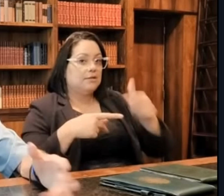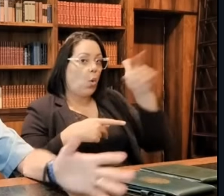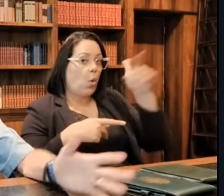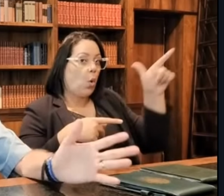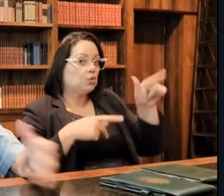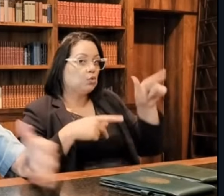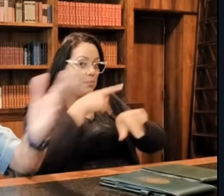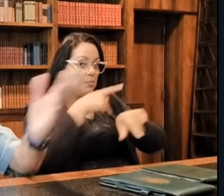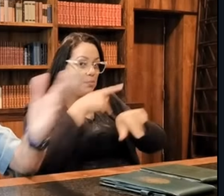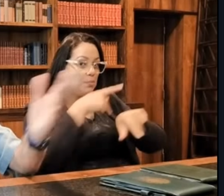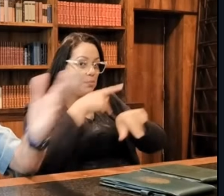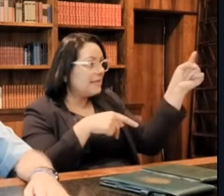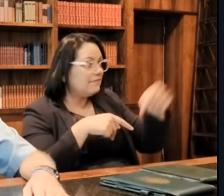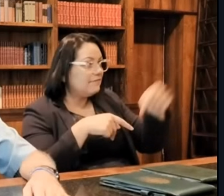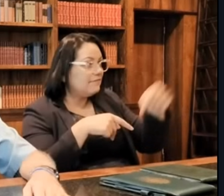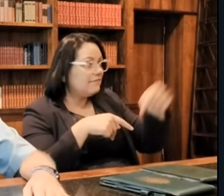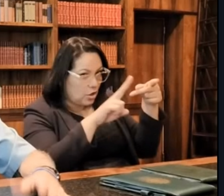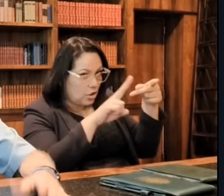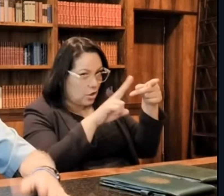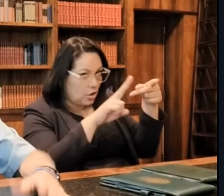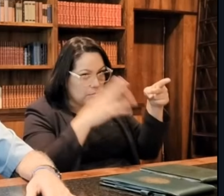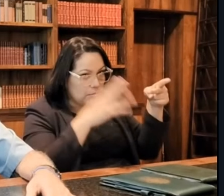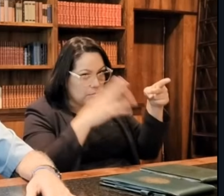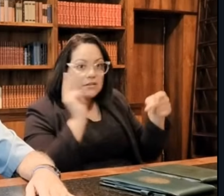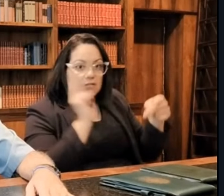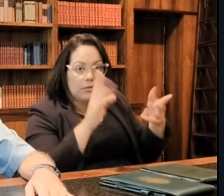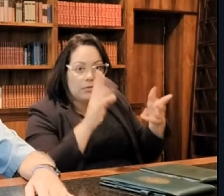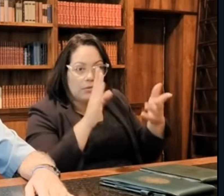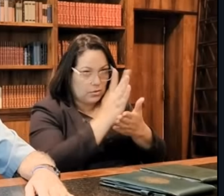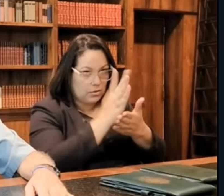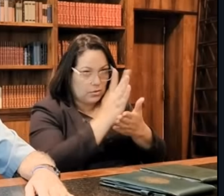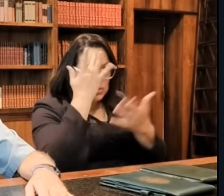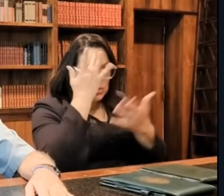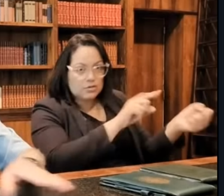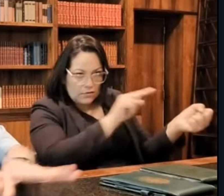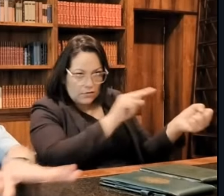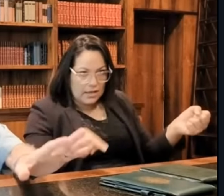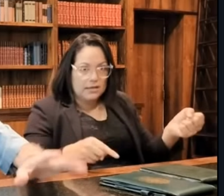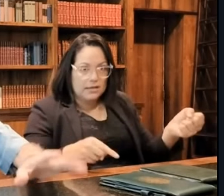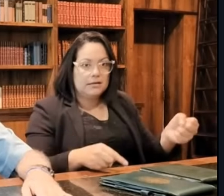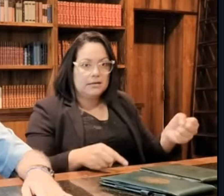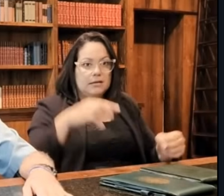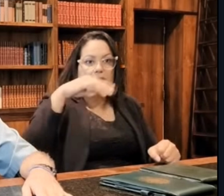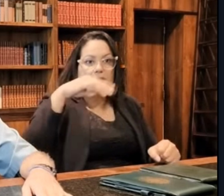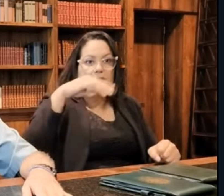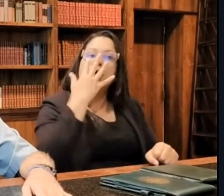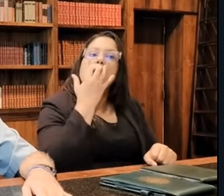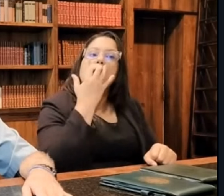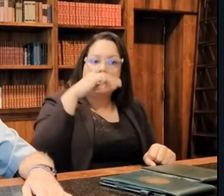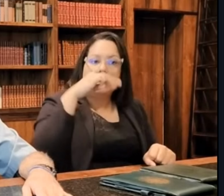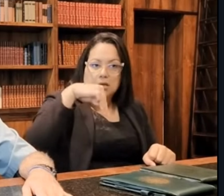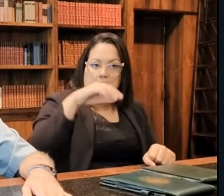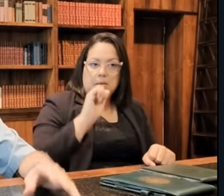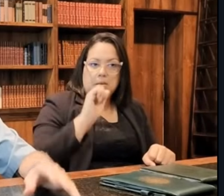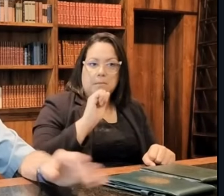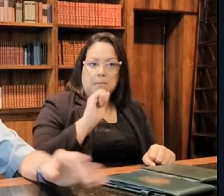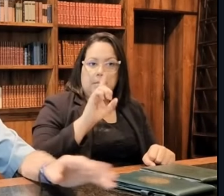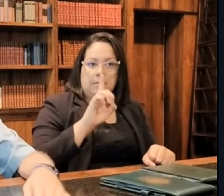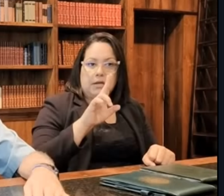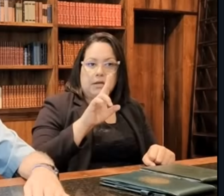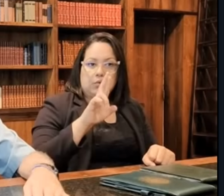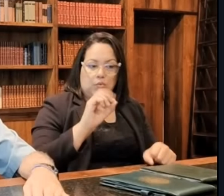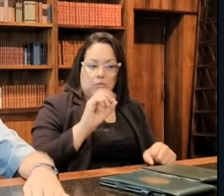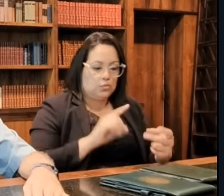e chefe de Estado aqui da nossa região. O Maduro vai se fazer presente. O